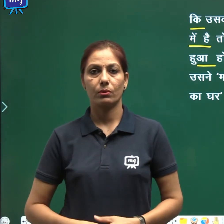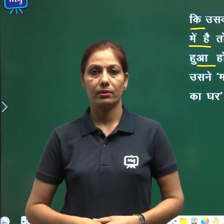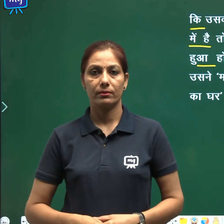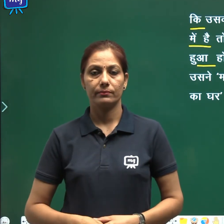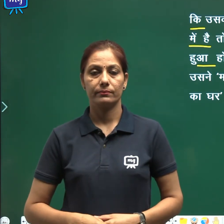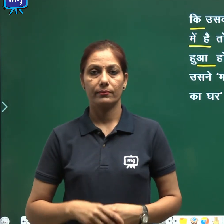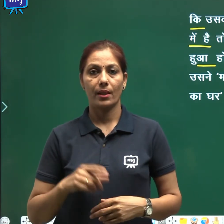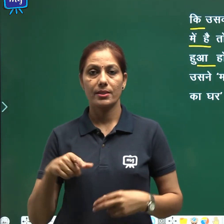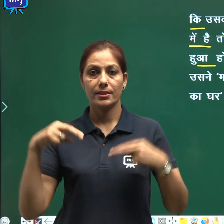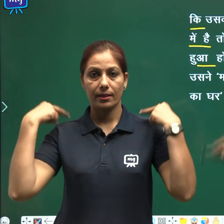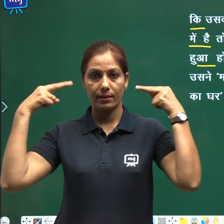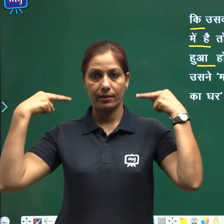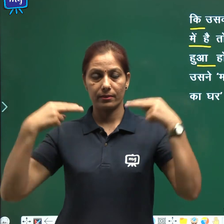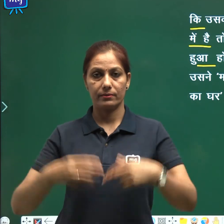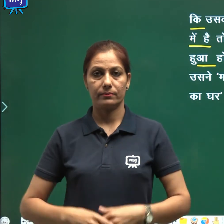इस कारण